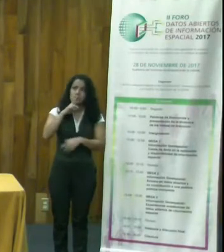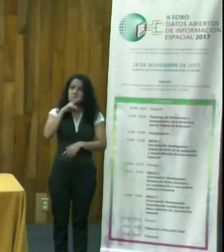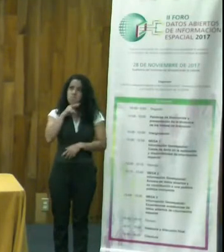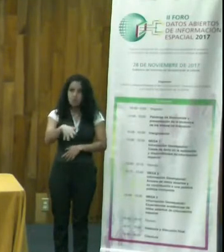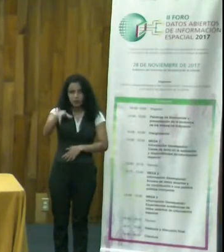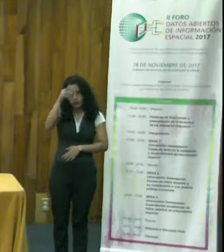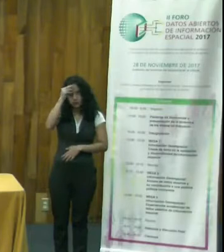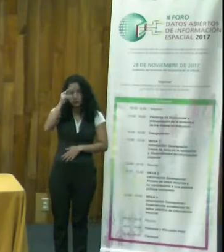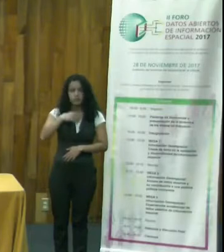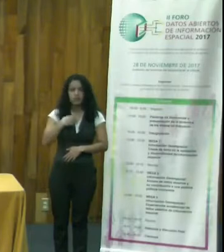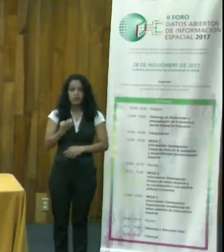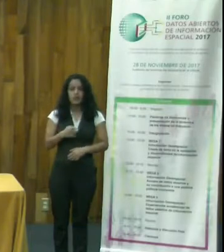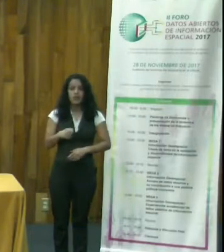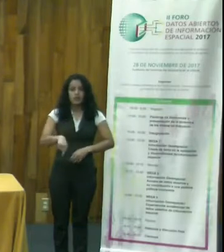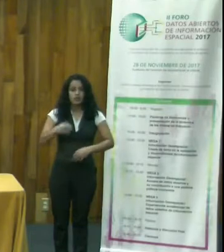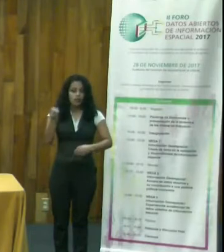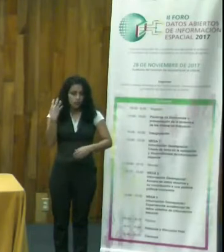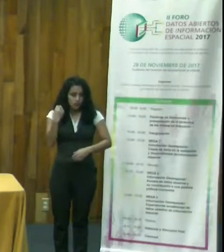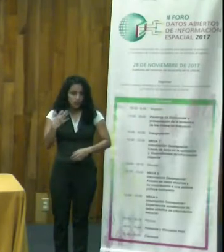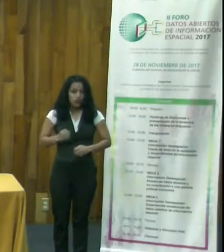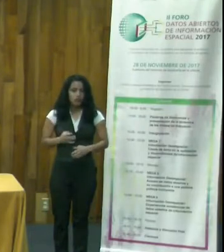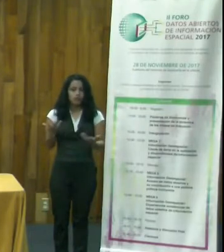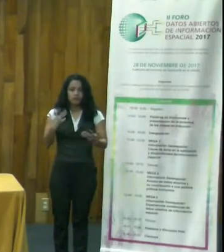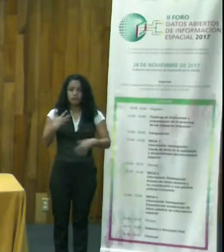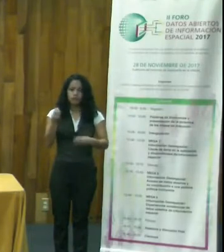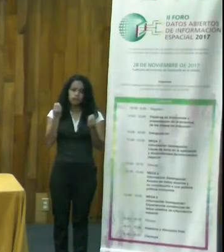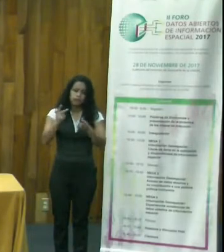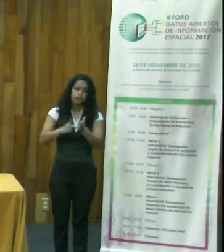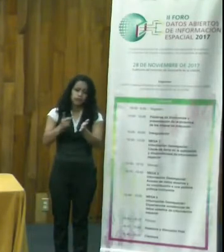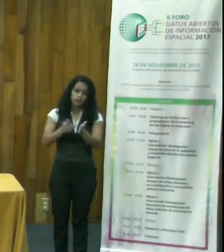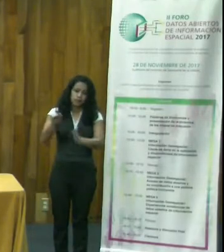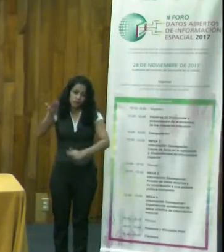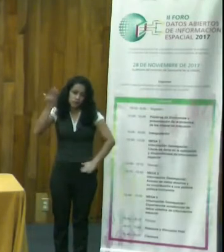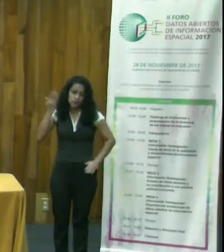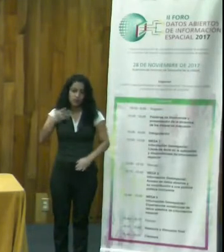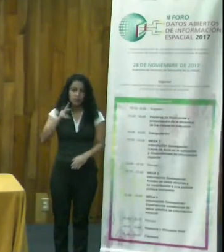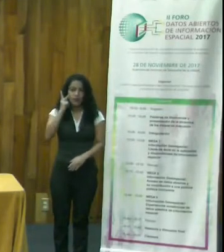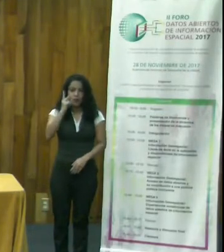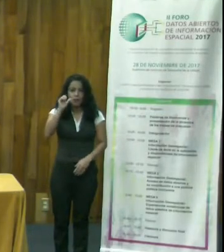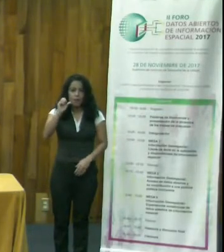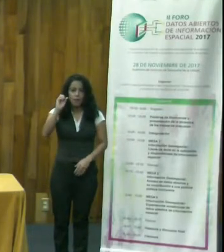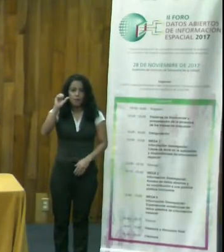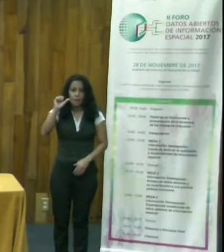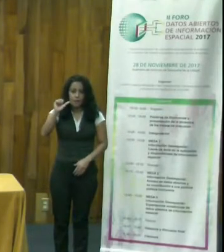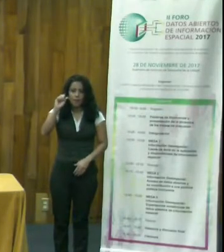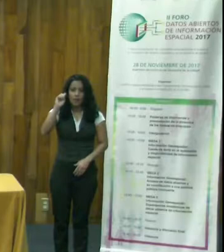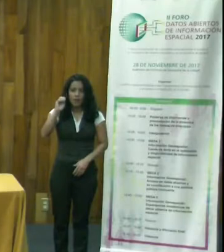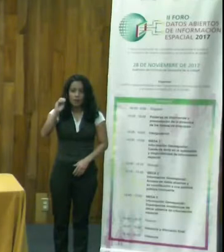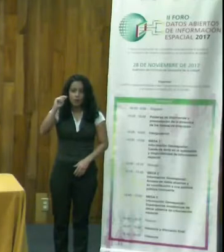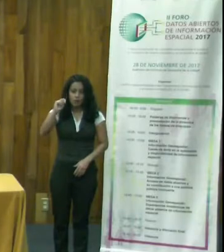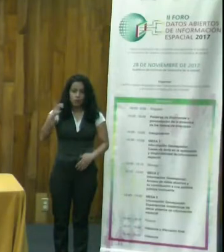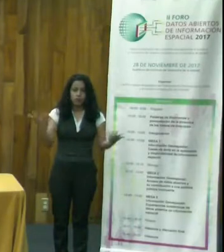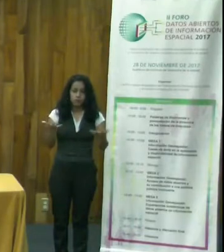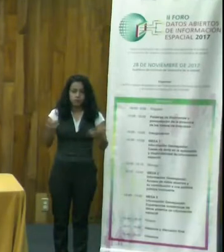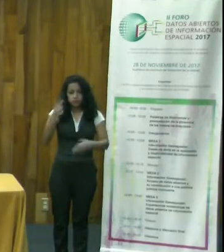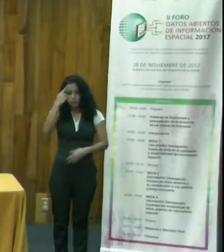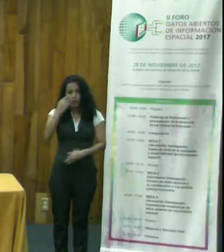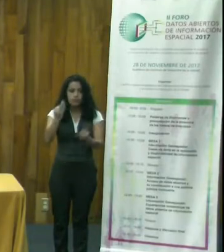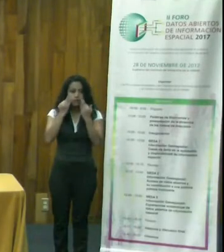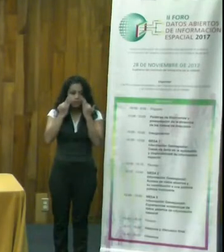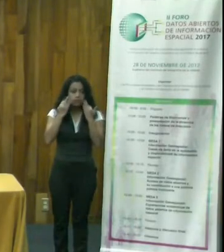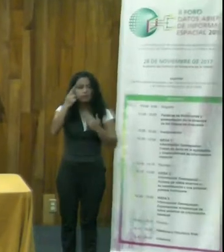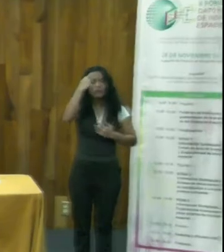en este evento que es uno de los muchos que de manera sistemática para hoy nos ha acostumbrado a realizar al presencial